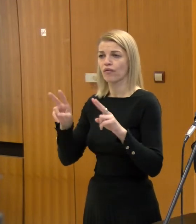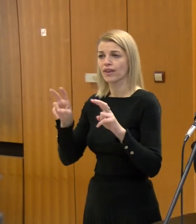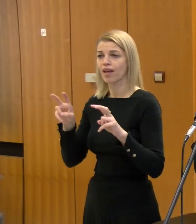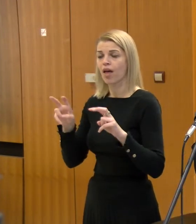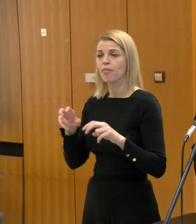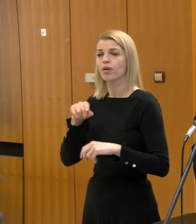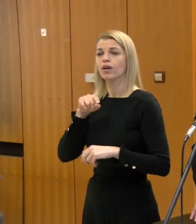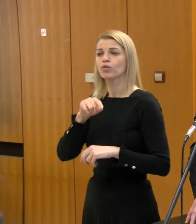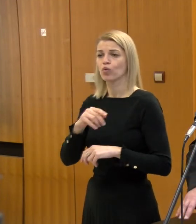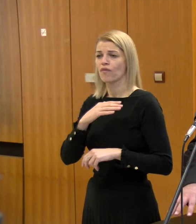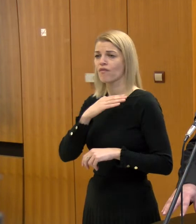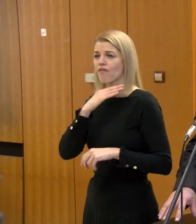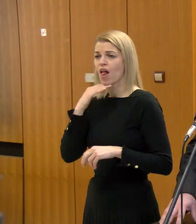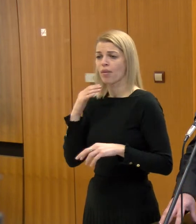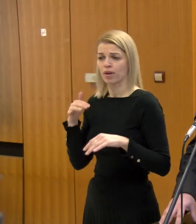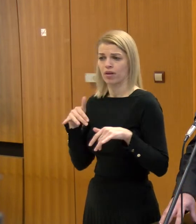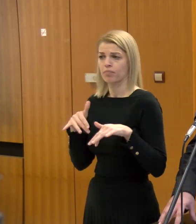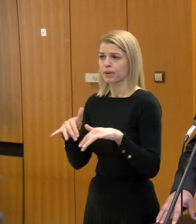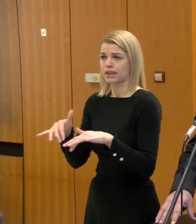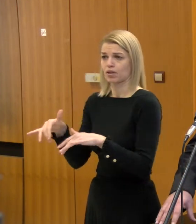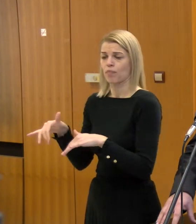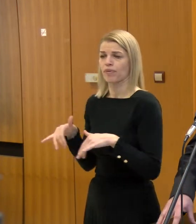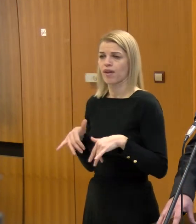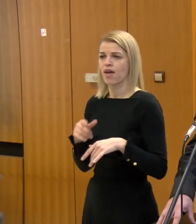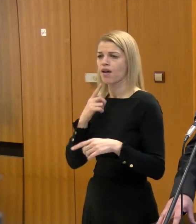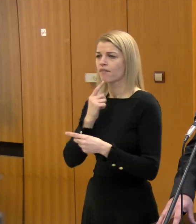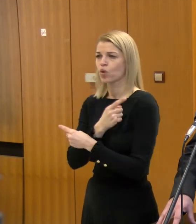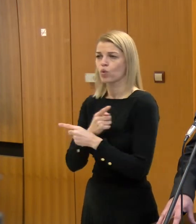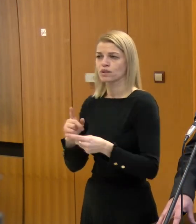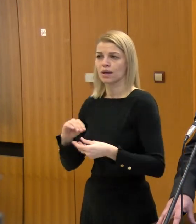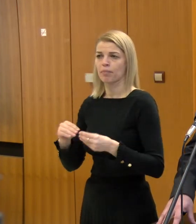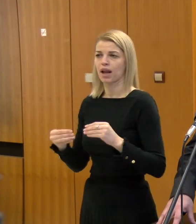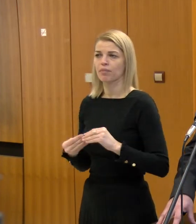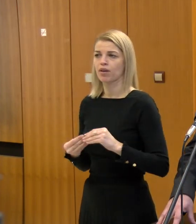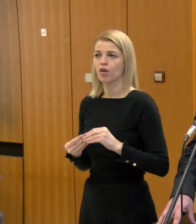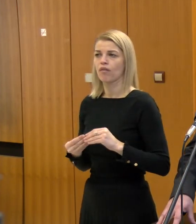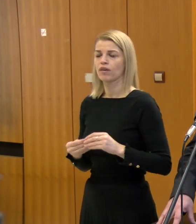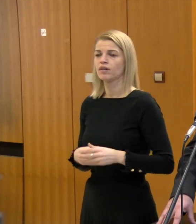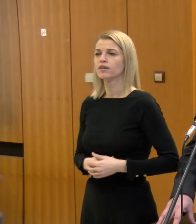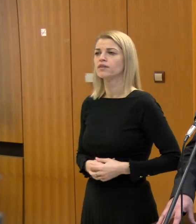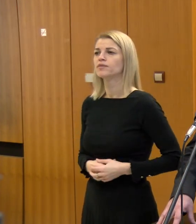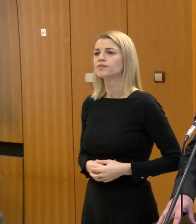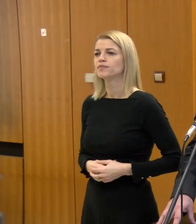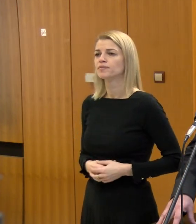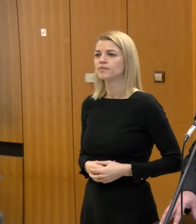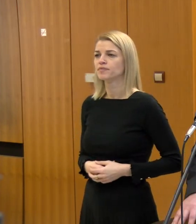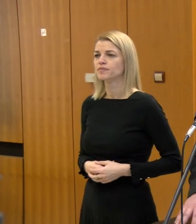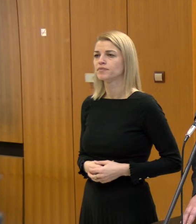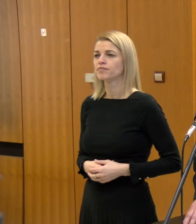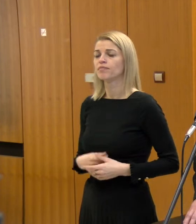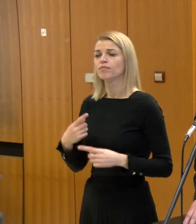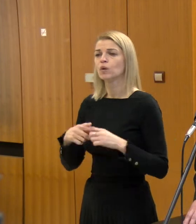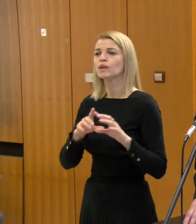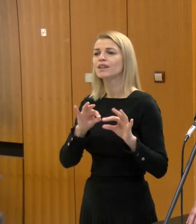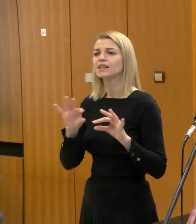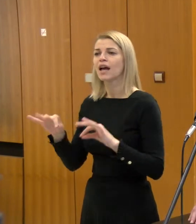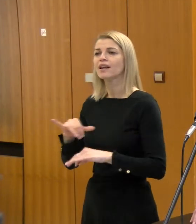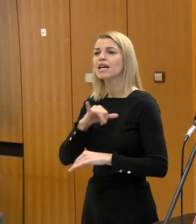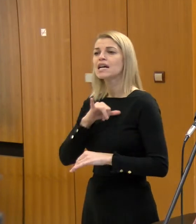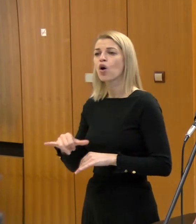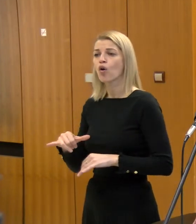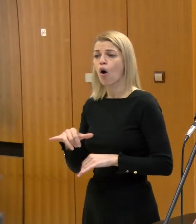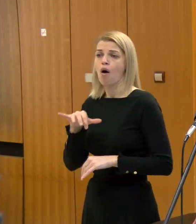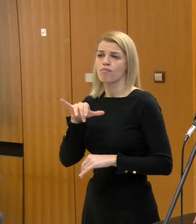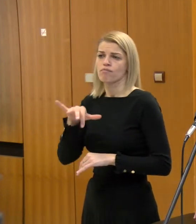sú veľmi prítomné v rôznych predmetoch, nielen prierezových témach, a desiatky rokov sa im